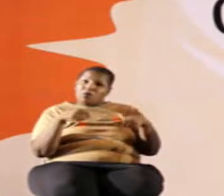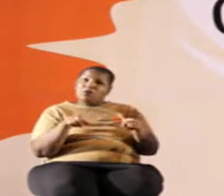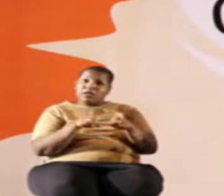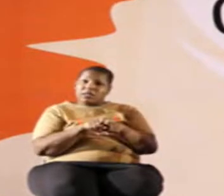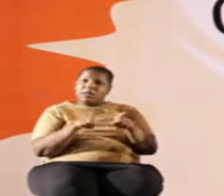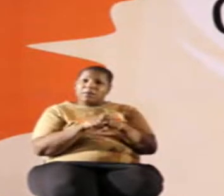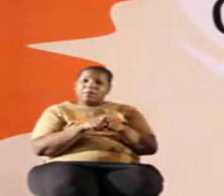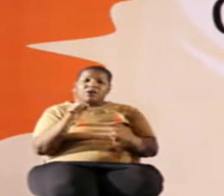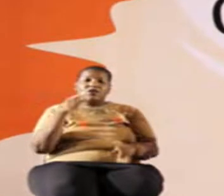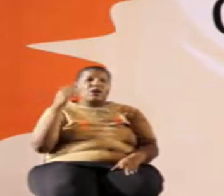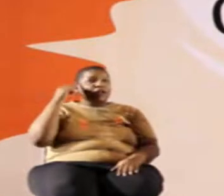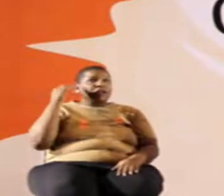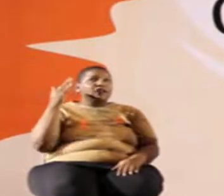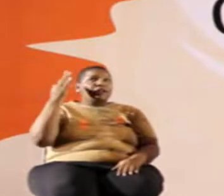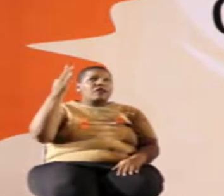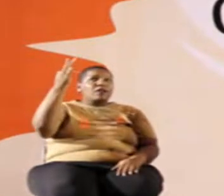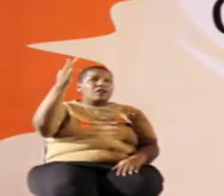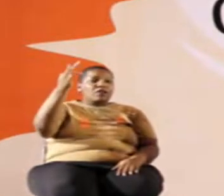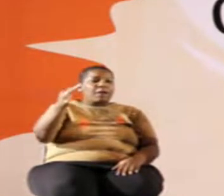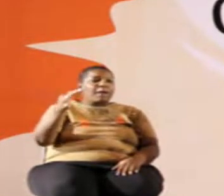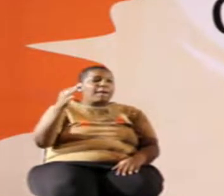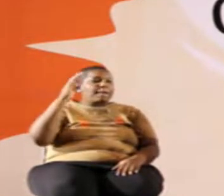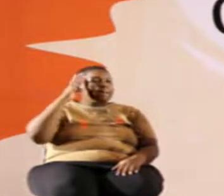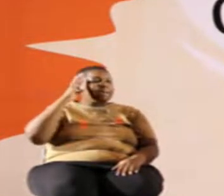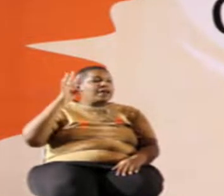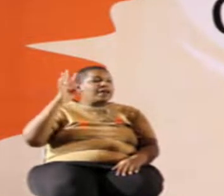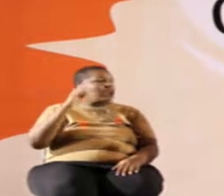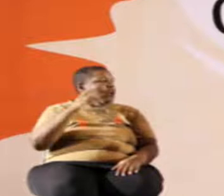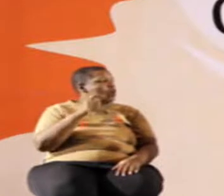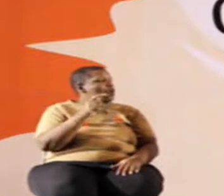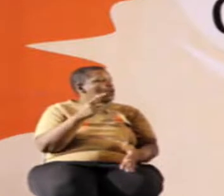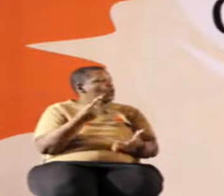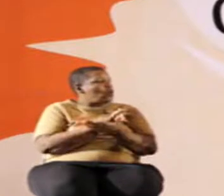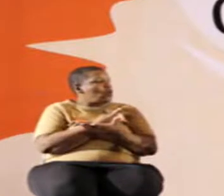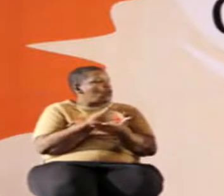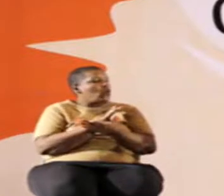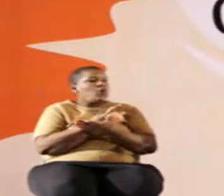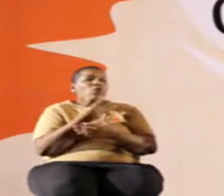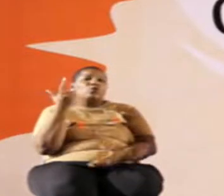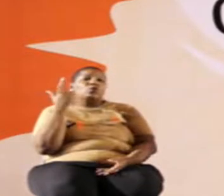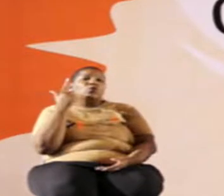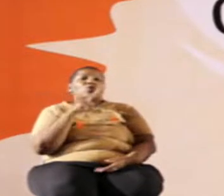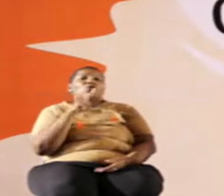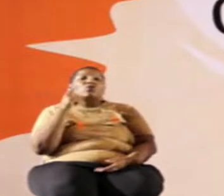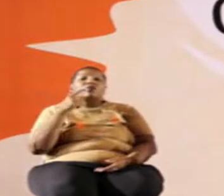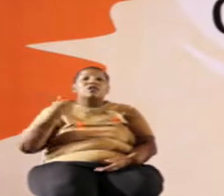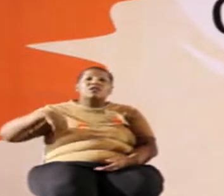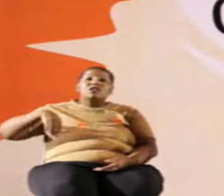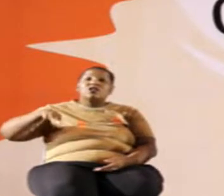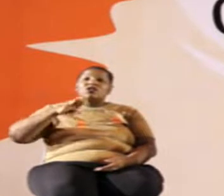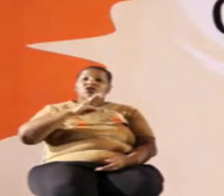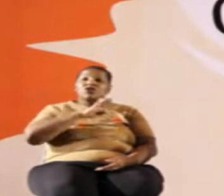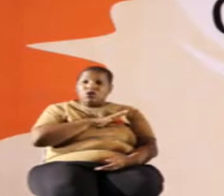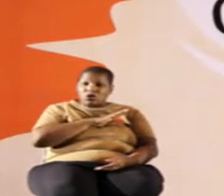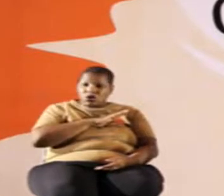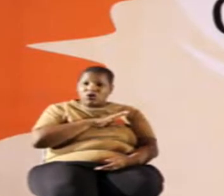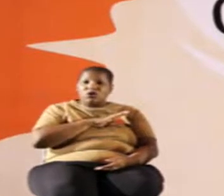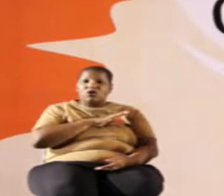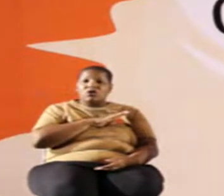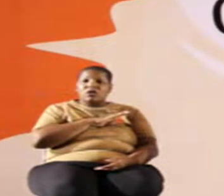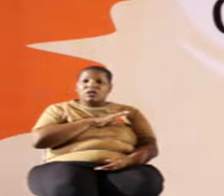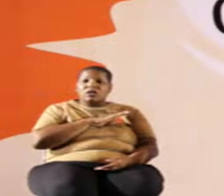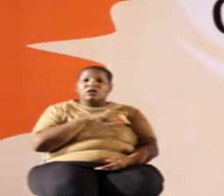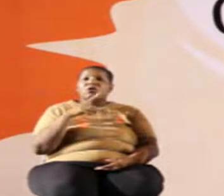já dimensionar um pouco do que vem sendo as nossas conquistas, do que